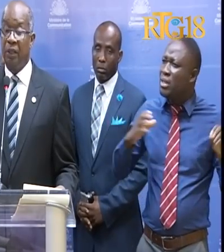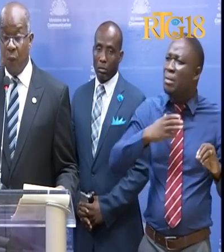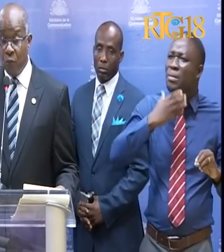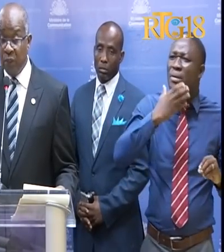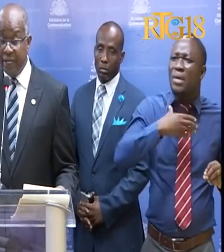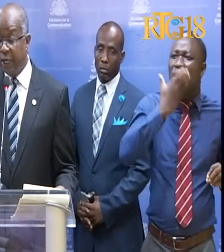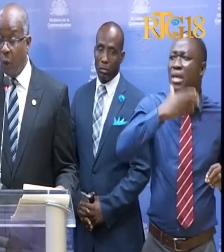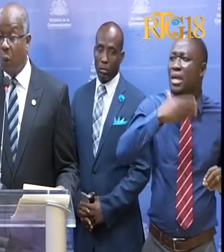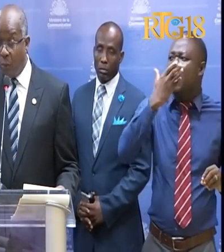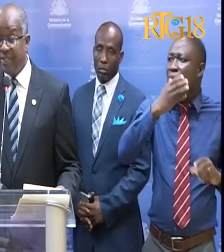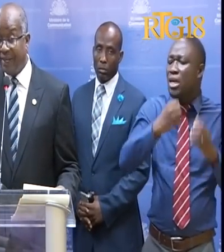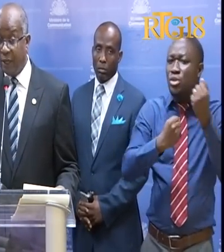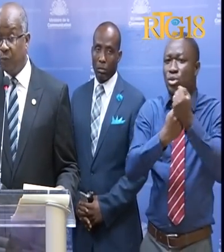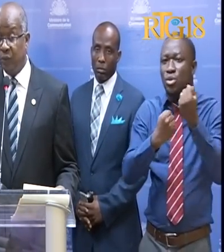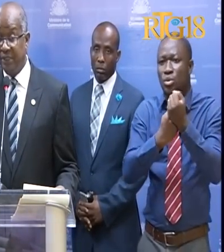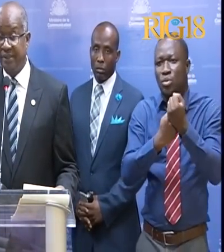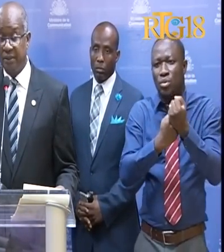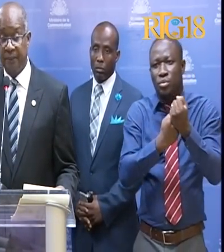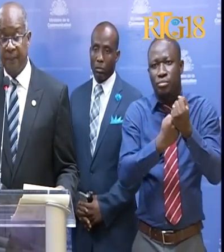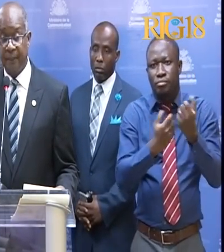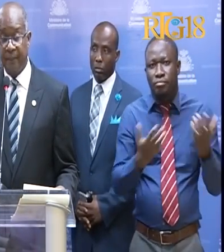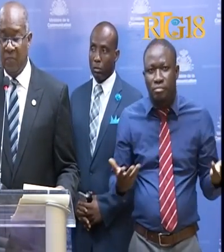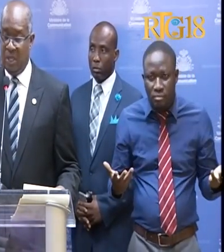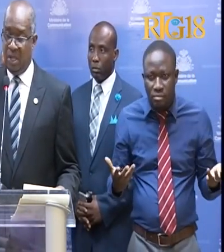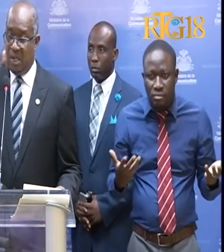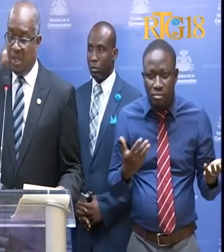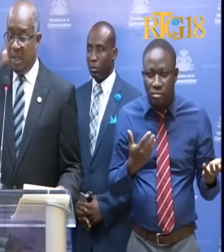vin komisariat de polis.